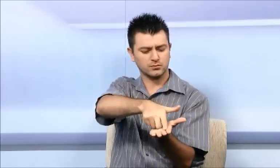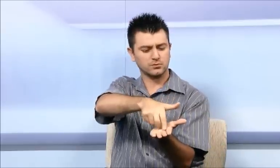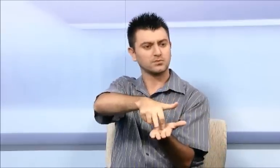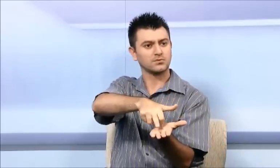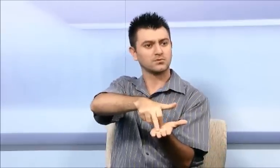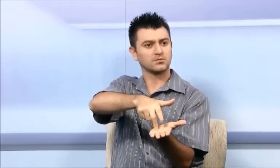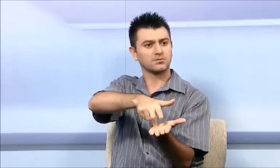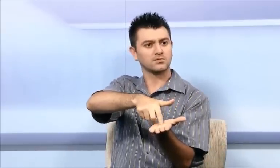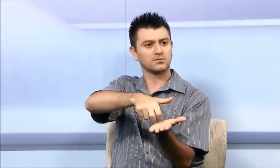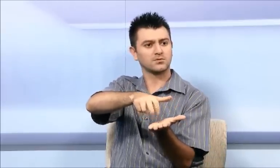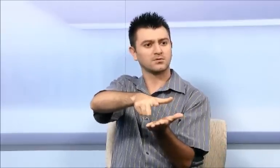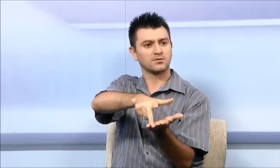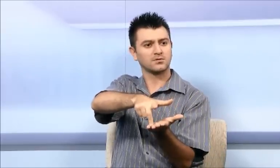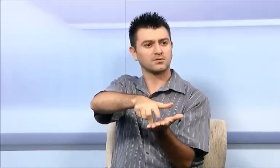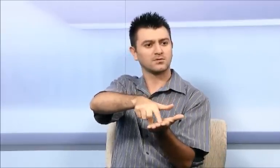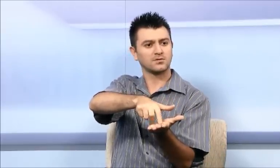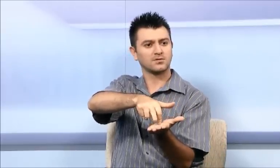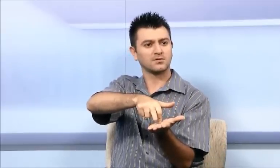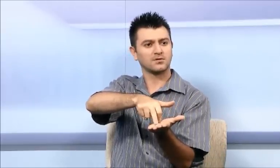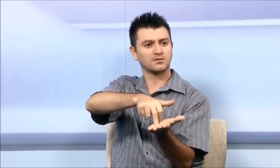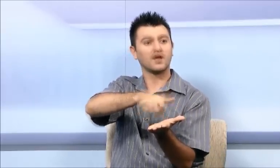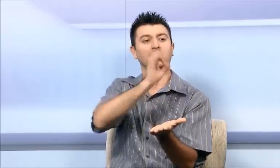que era a identidade dele.